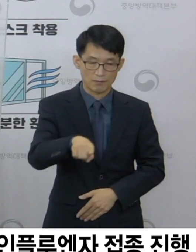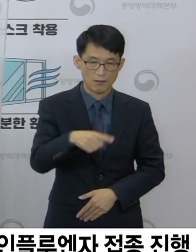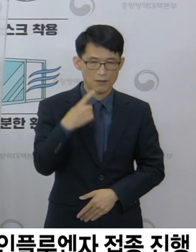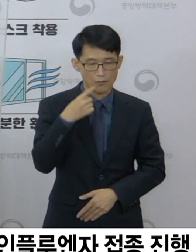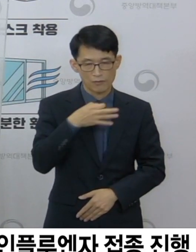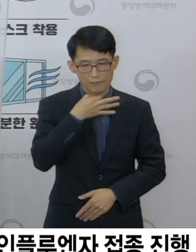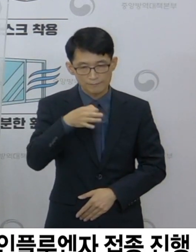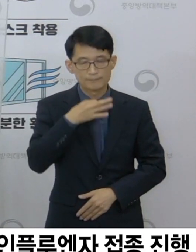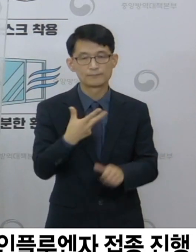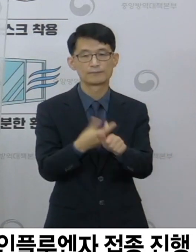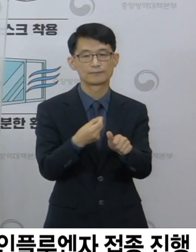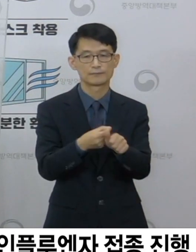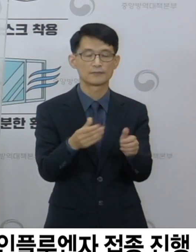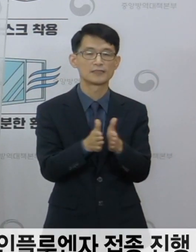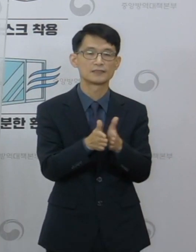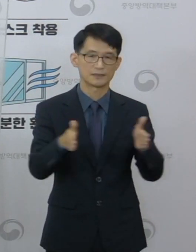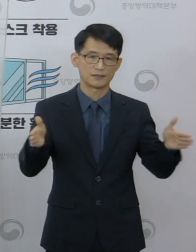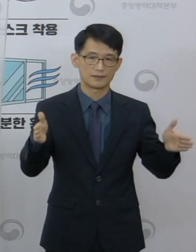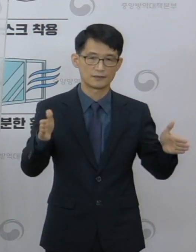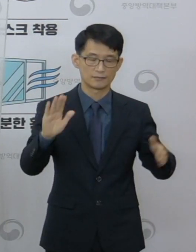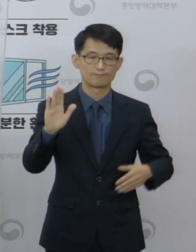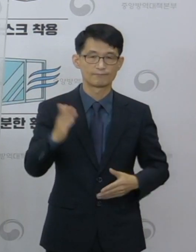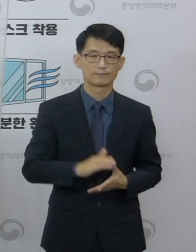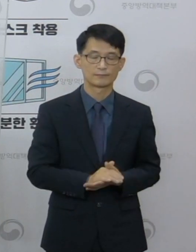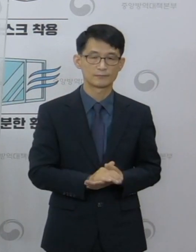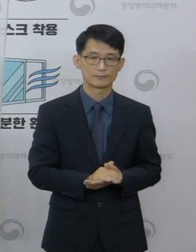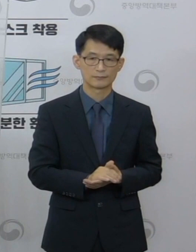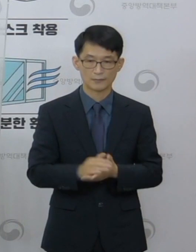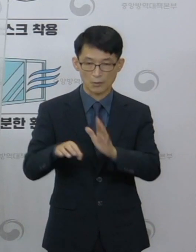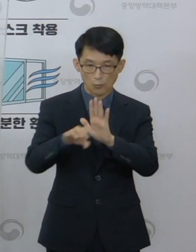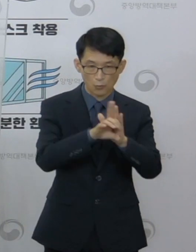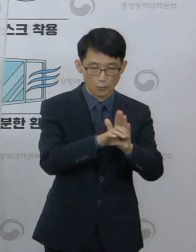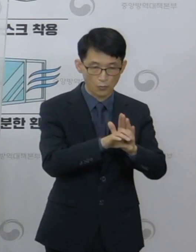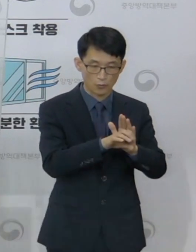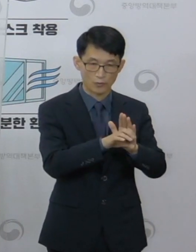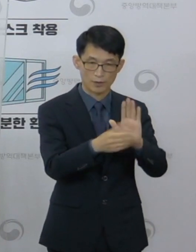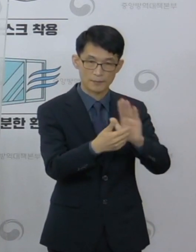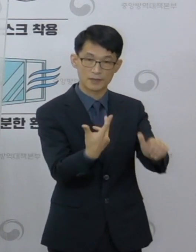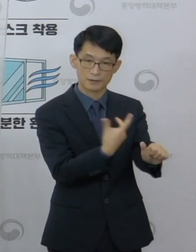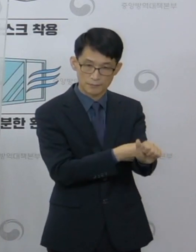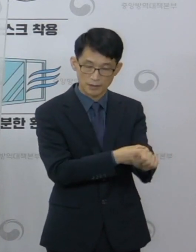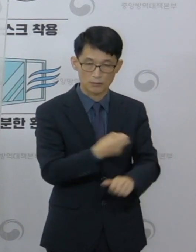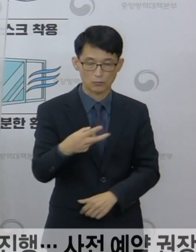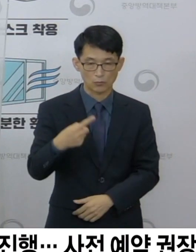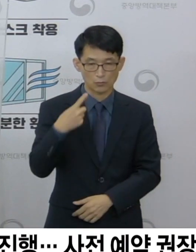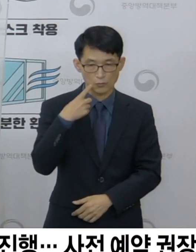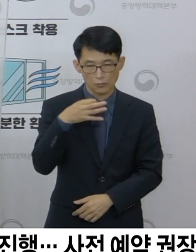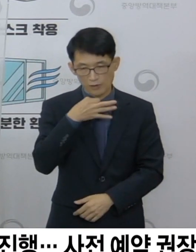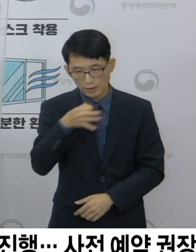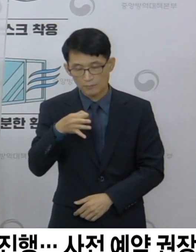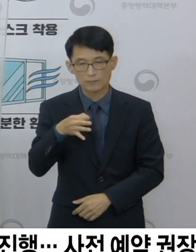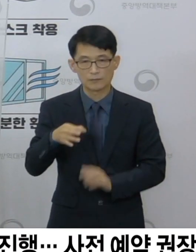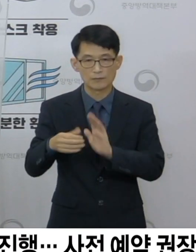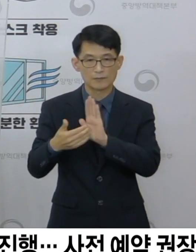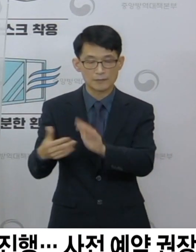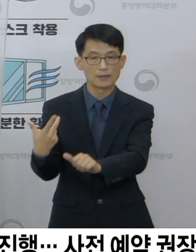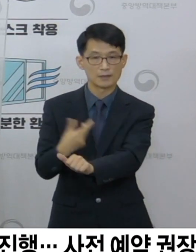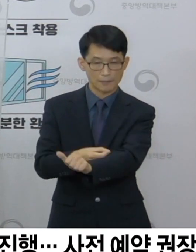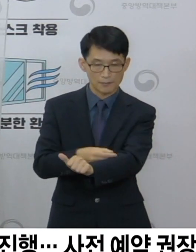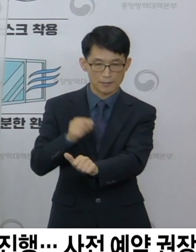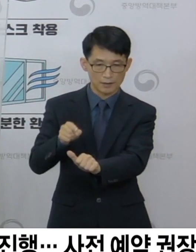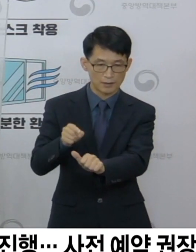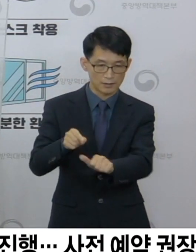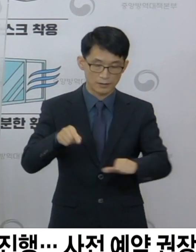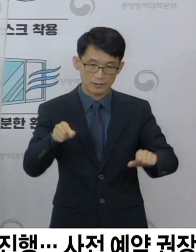접종 이 진행되고 있습니다 코라 이루고 예방접종과 인플루엔자 예방 접종 가능 2 접종